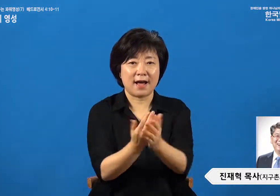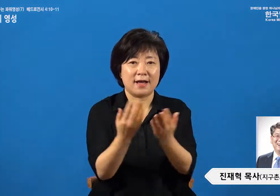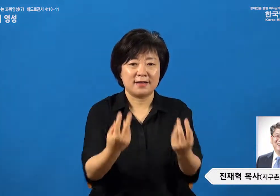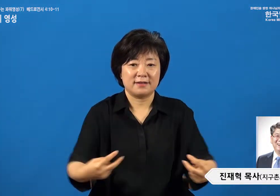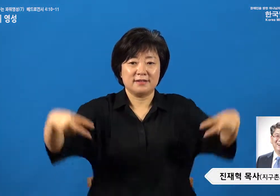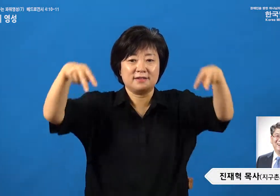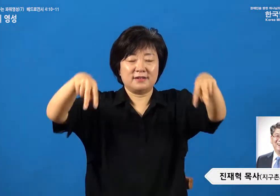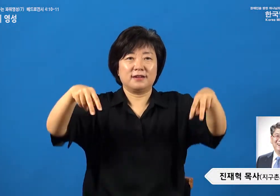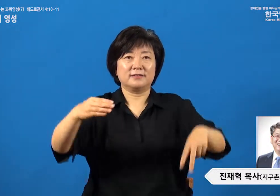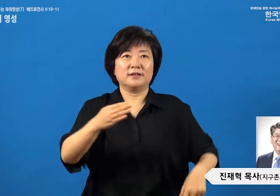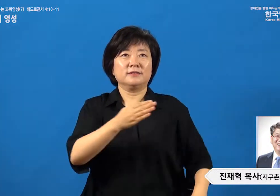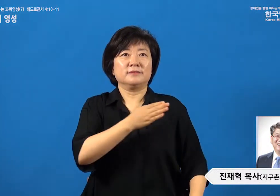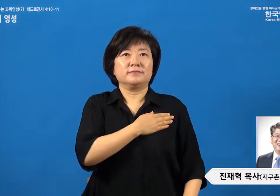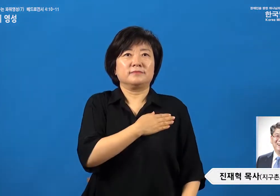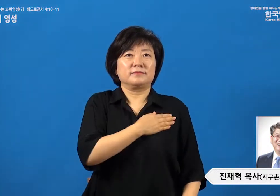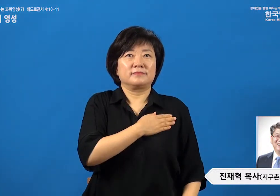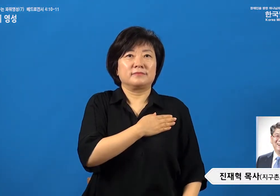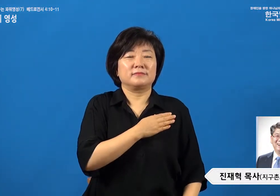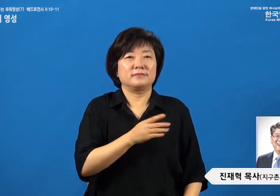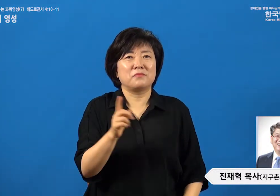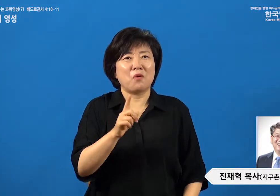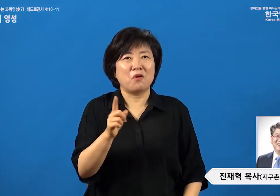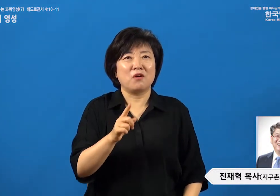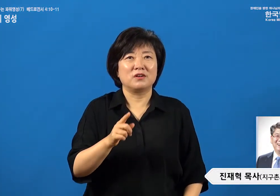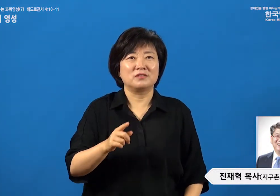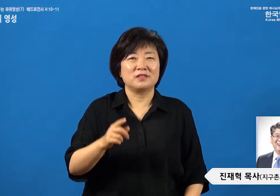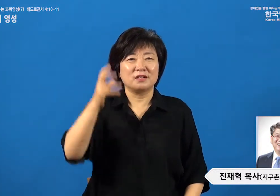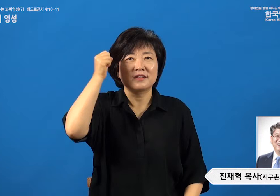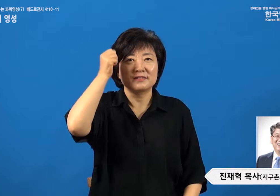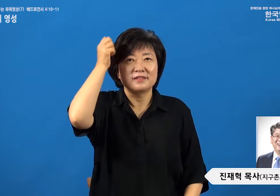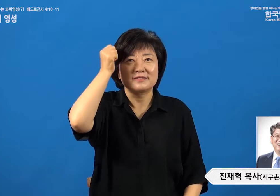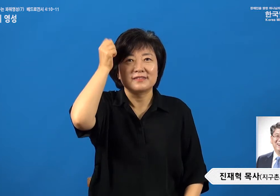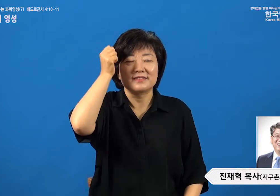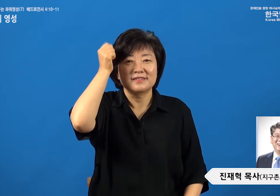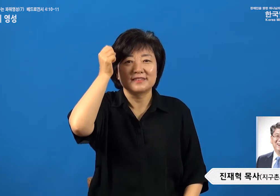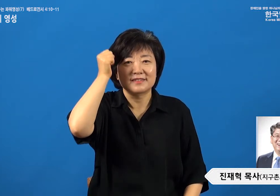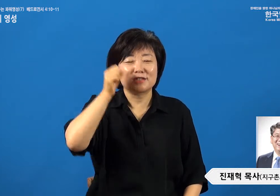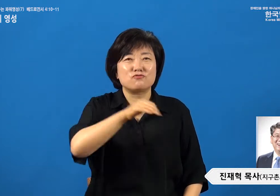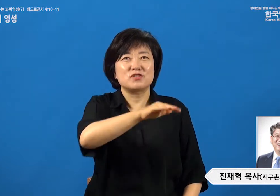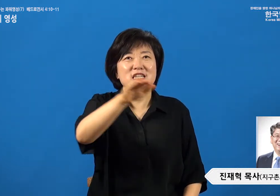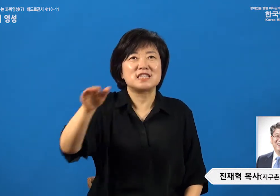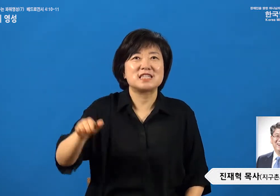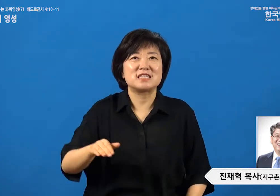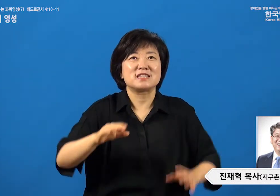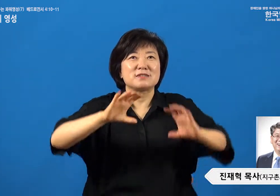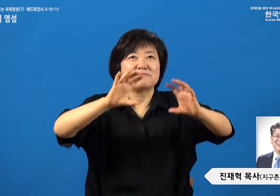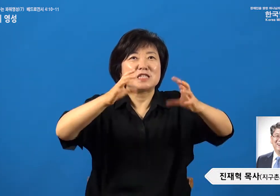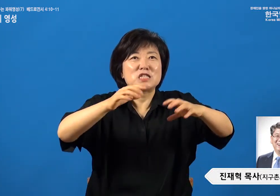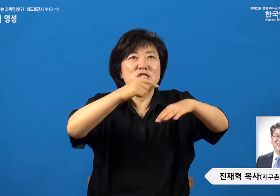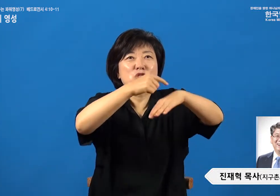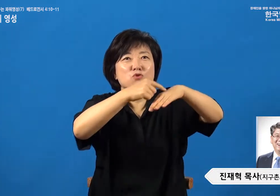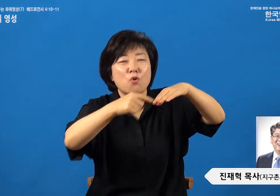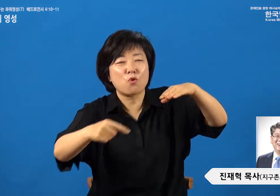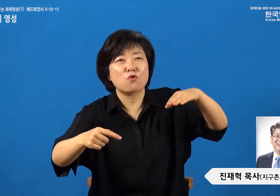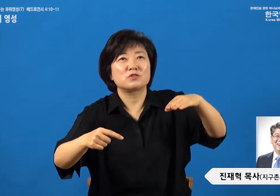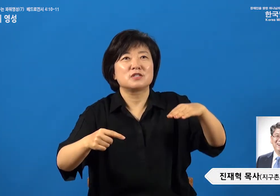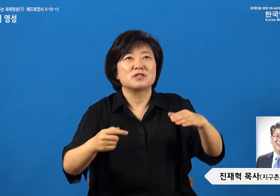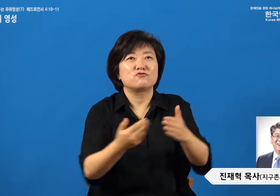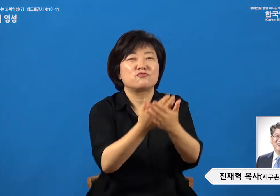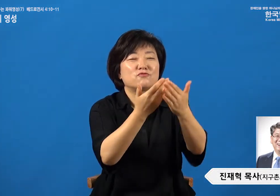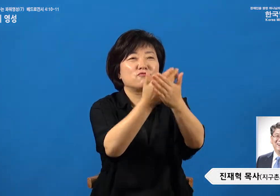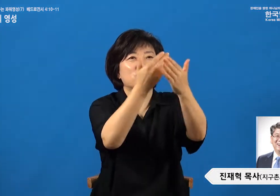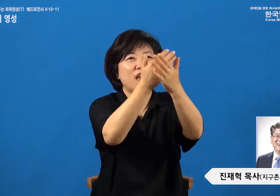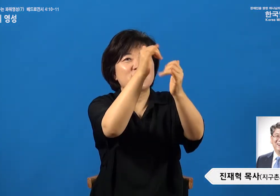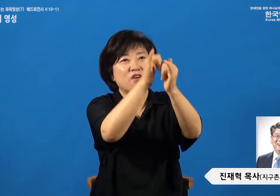일어서서 그것을 길게 암송했던 것을 기억합니다. 우리는 민족 중흥의